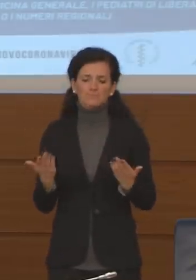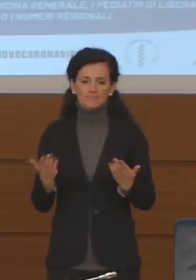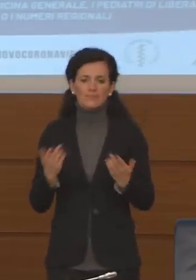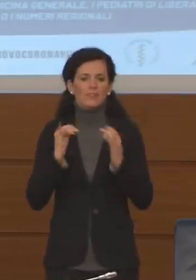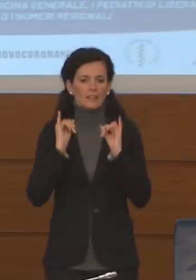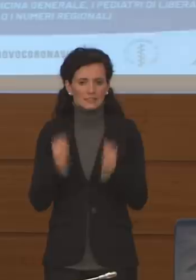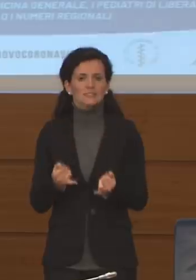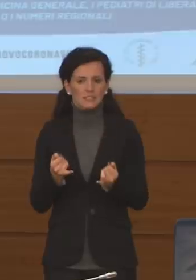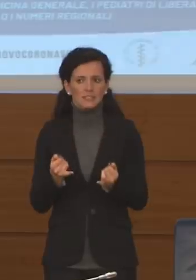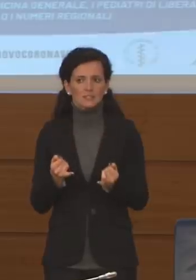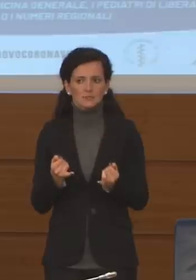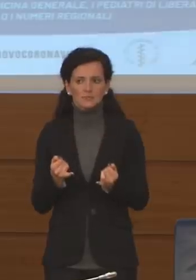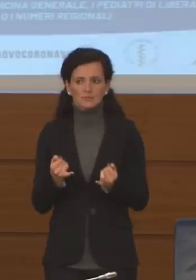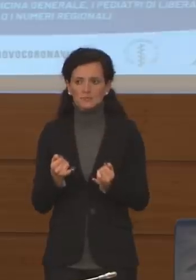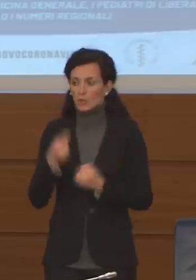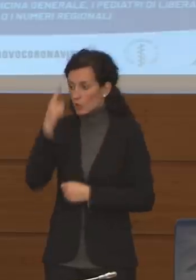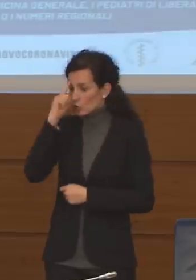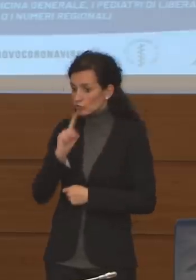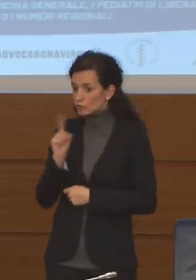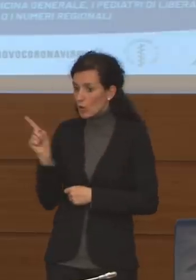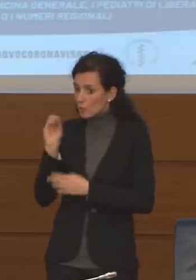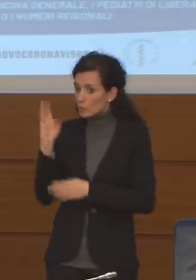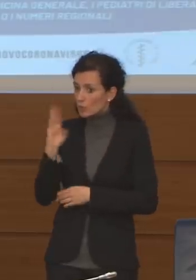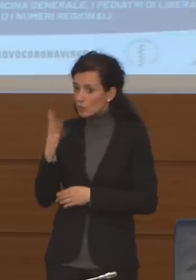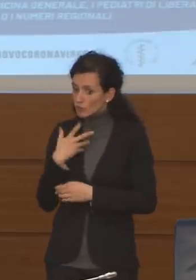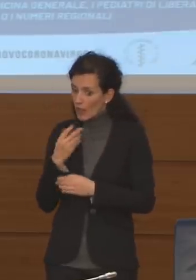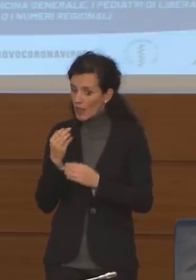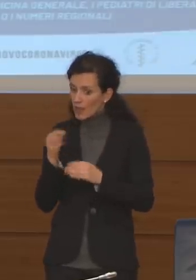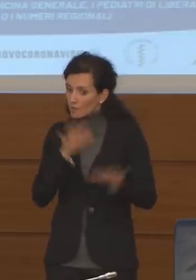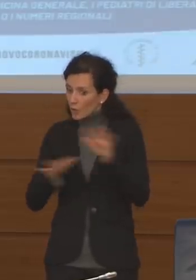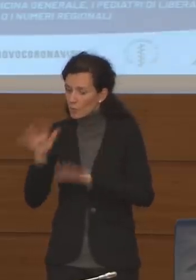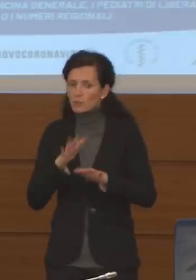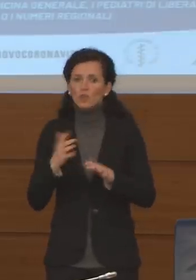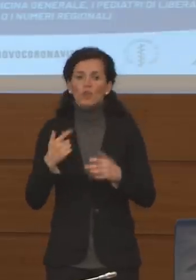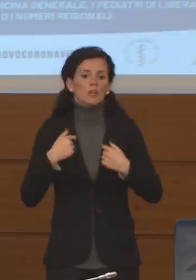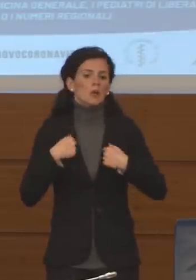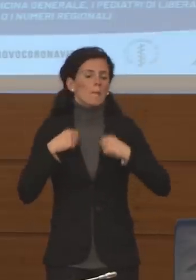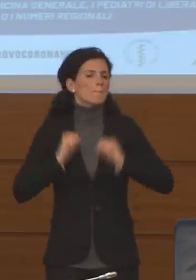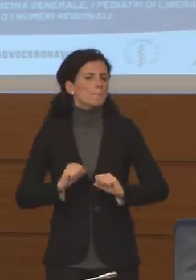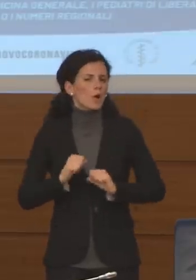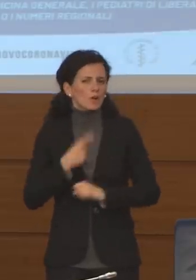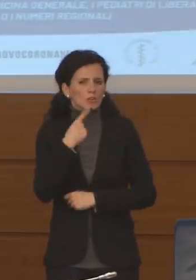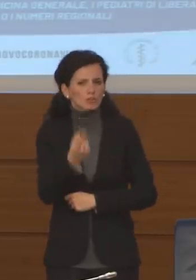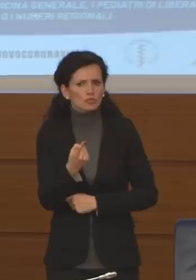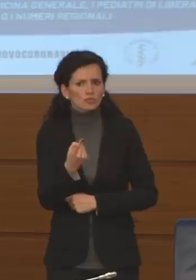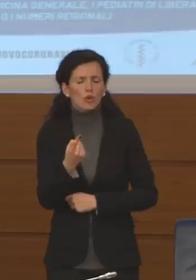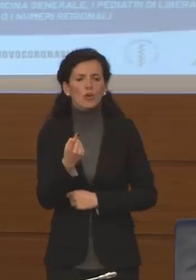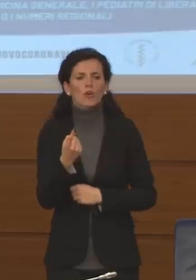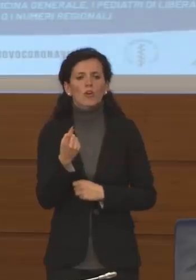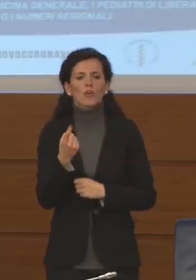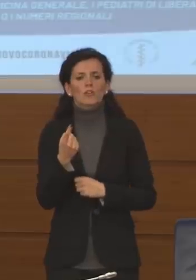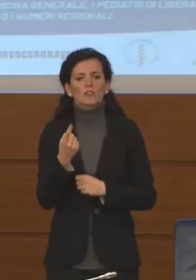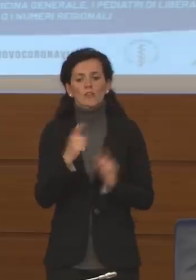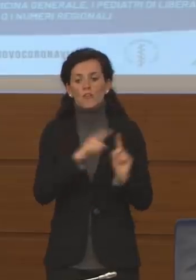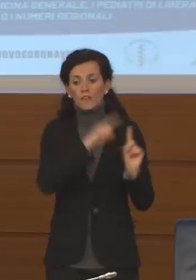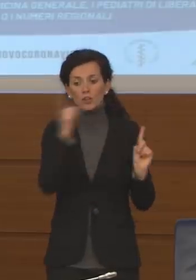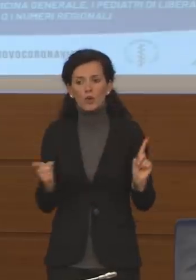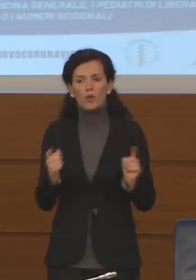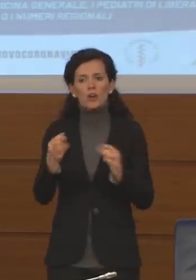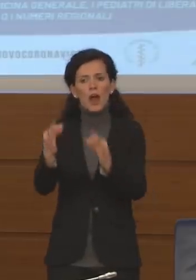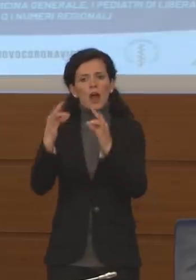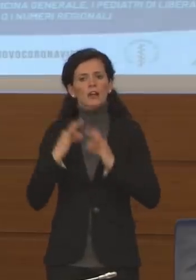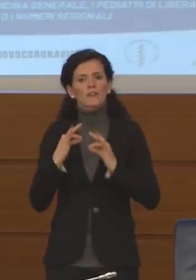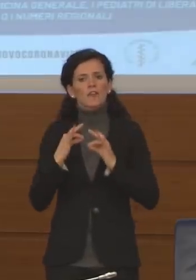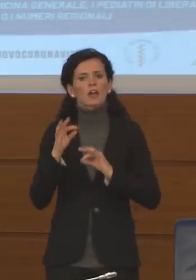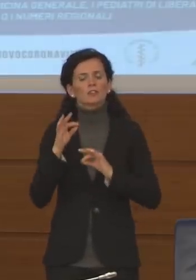posso non so se tu hai dei dati da quello che posso dire io non ci sono arrivate segnalazioni